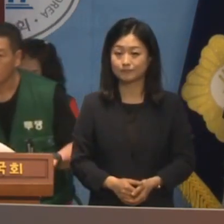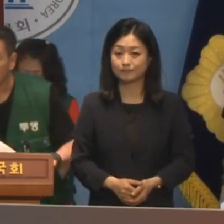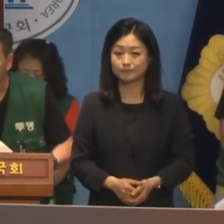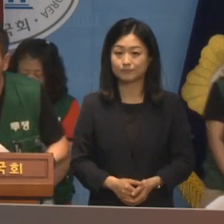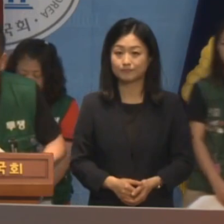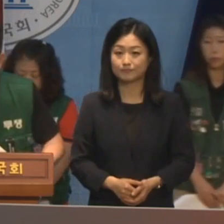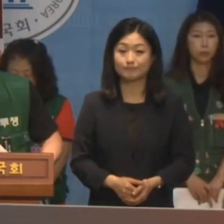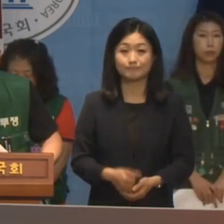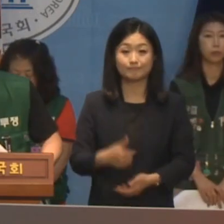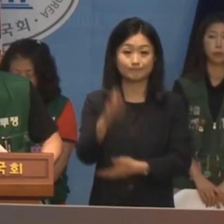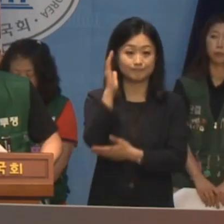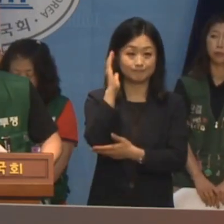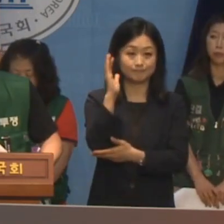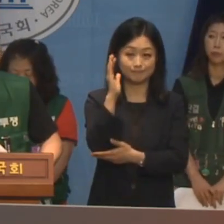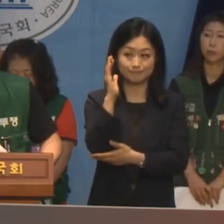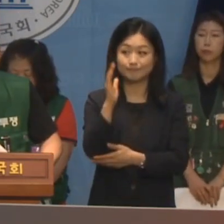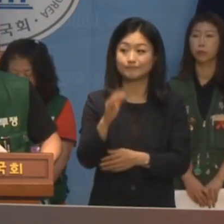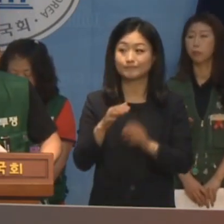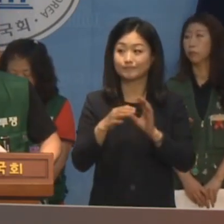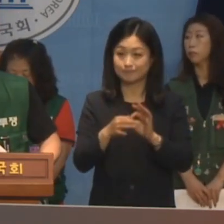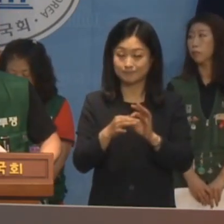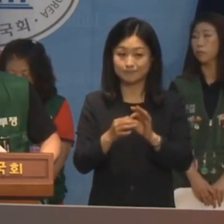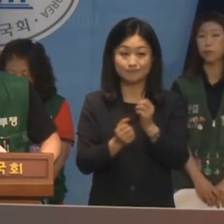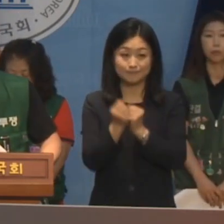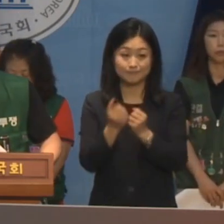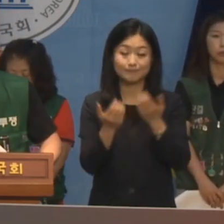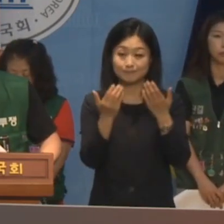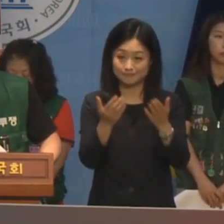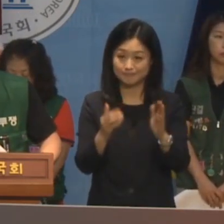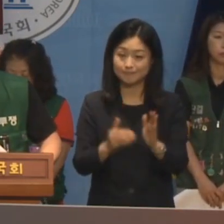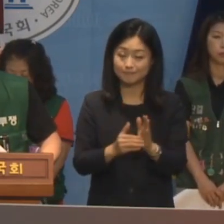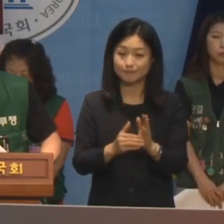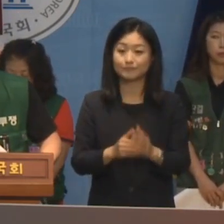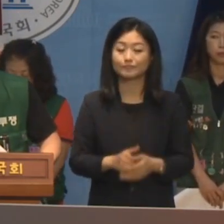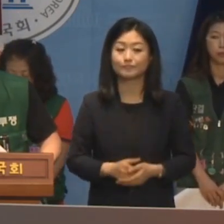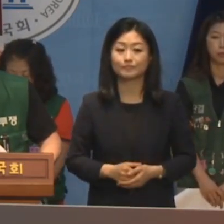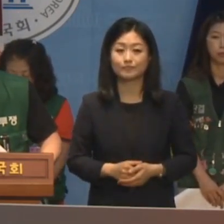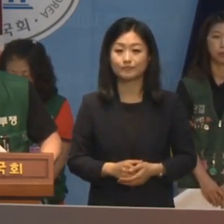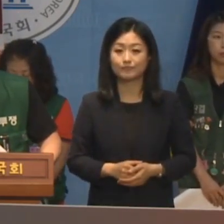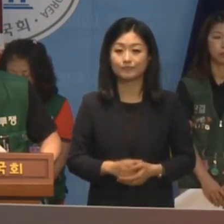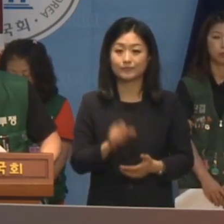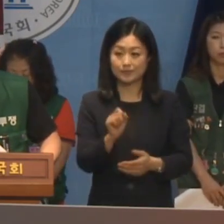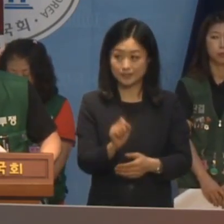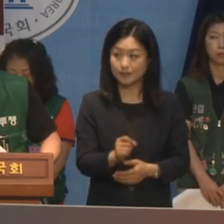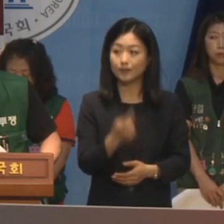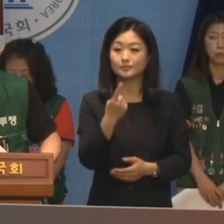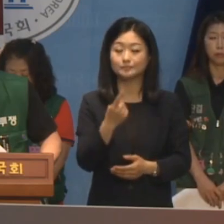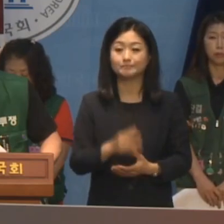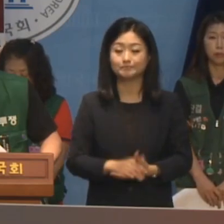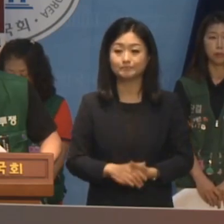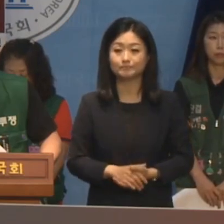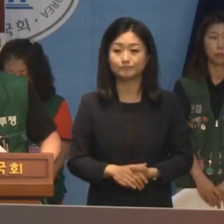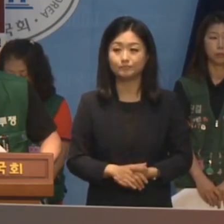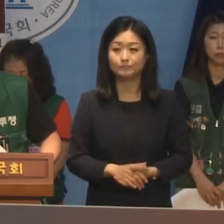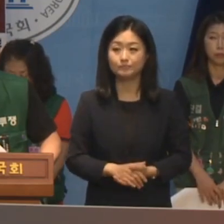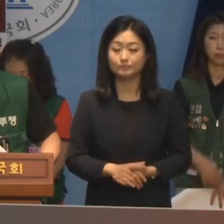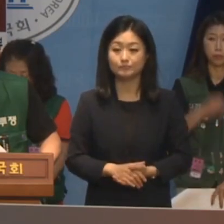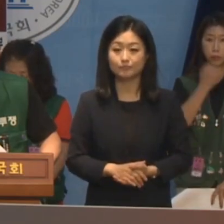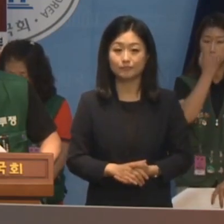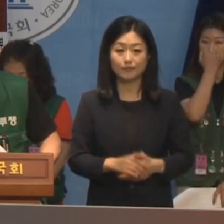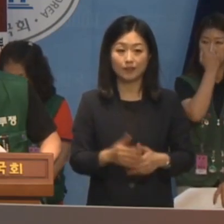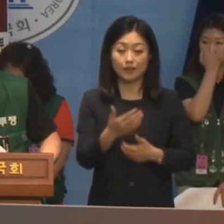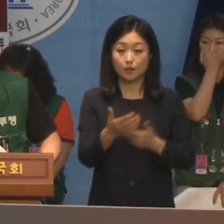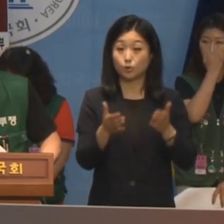예, 이것으로 저희의 기자회견을 통해서 저희들 이야기 다 전달해 드렸고요. 이것을 시작으로 그 용인서울